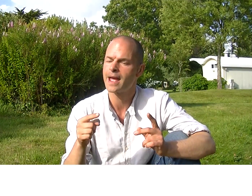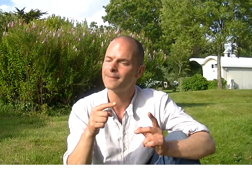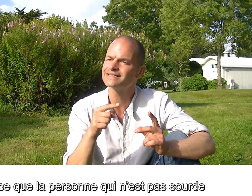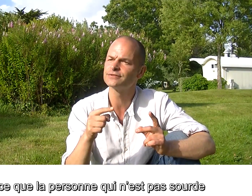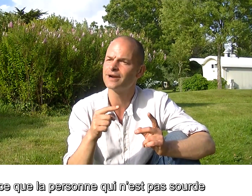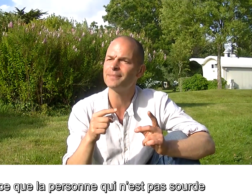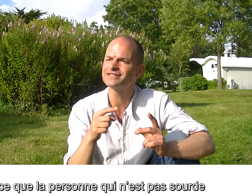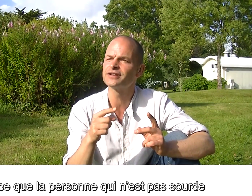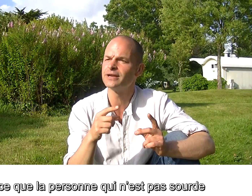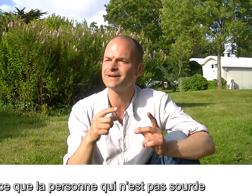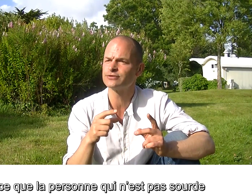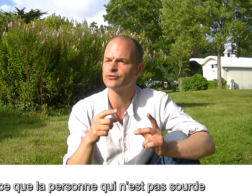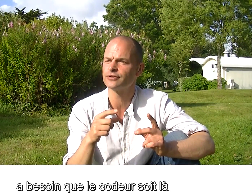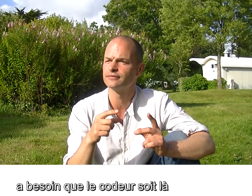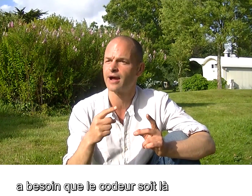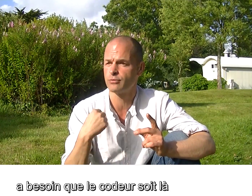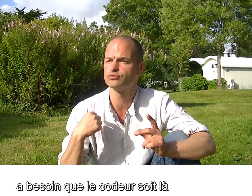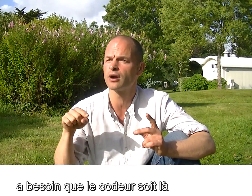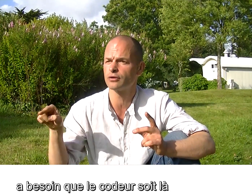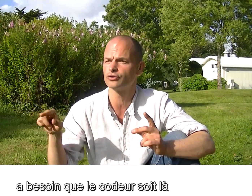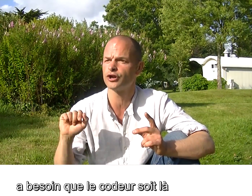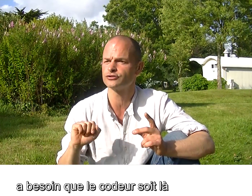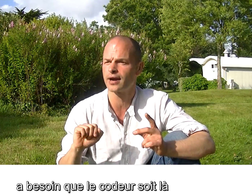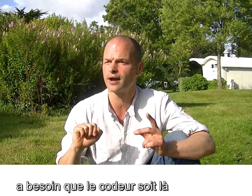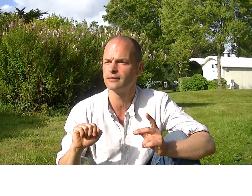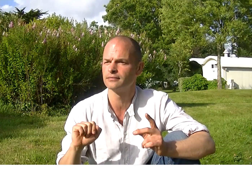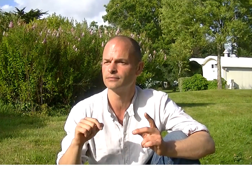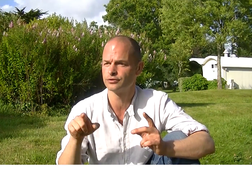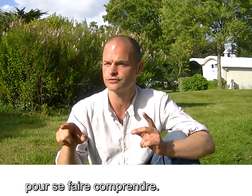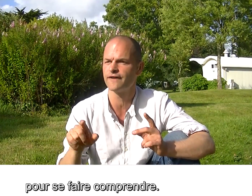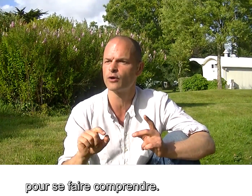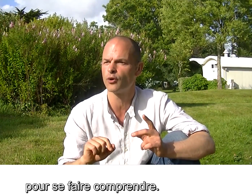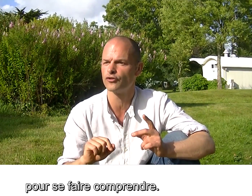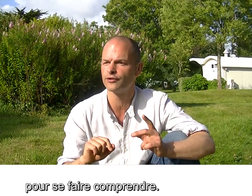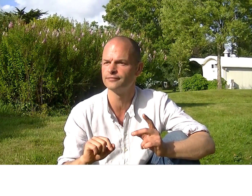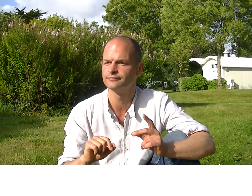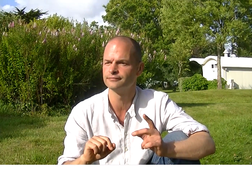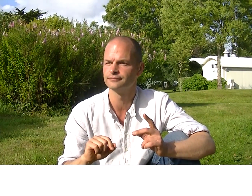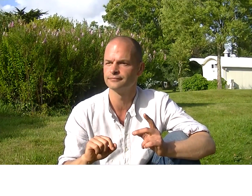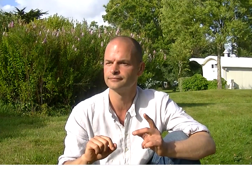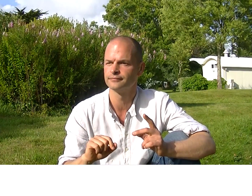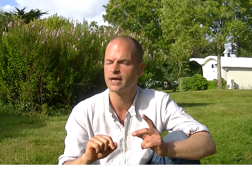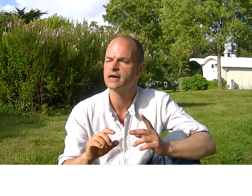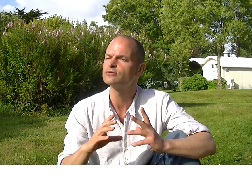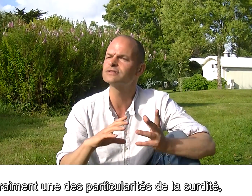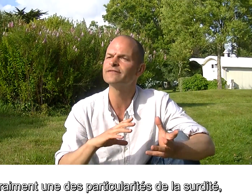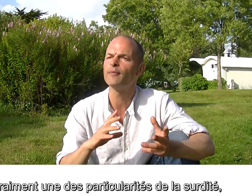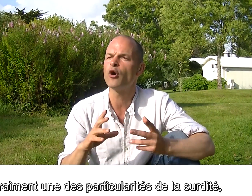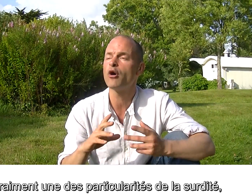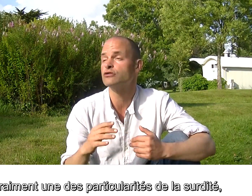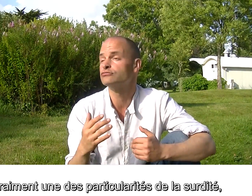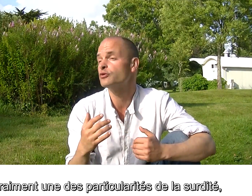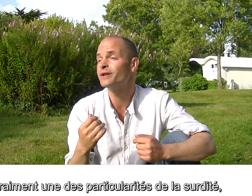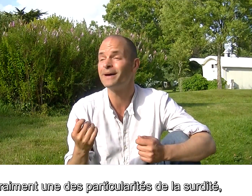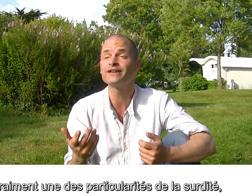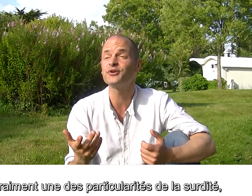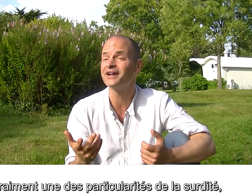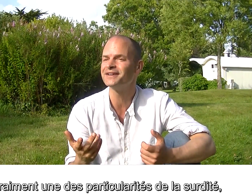Parce que la personne qui n pas sourde a besoin que le codeur soit là pour se faire comprendre. Donc c'est vraiment une des particularités